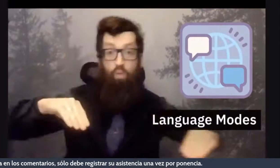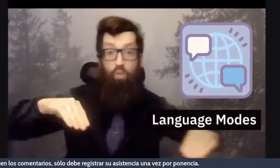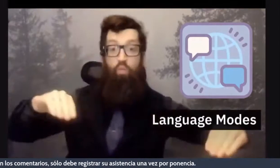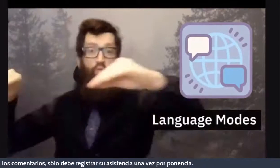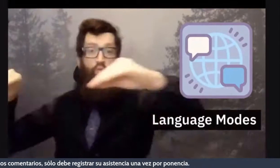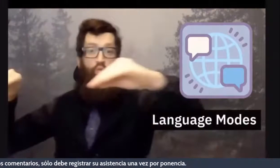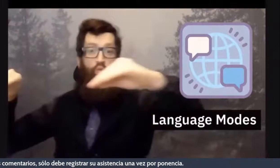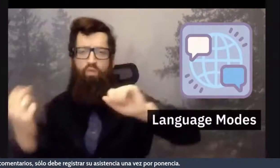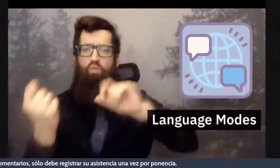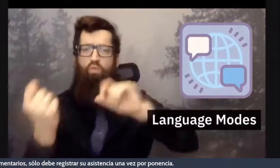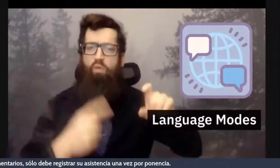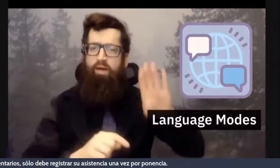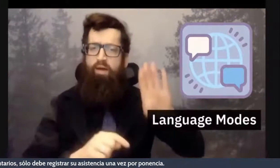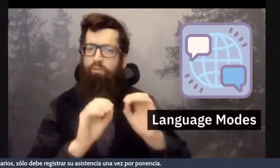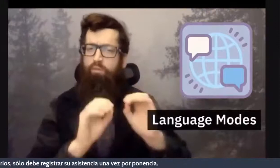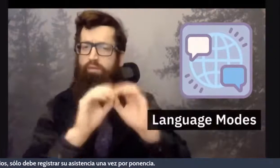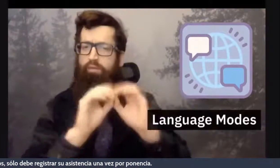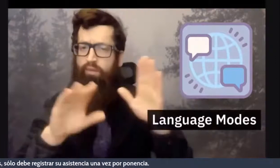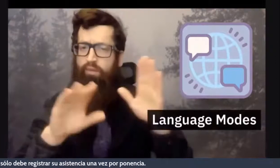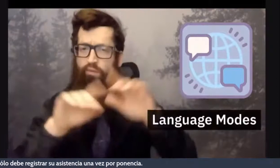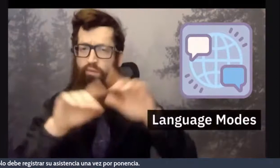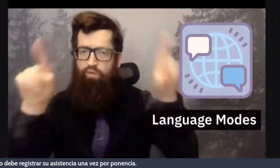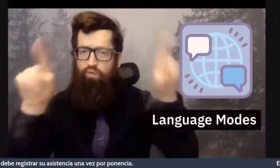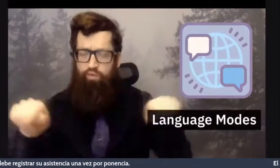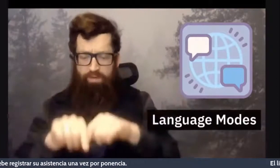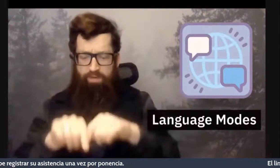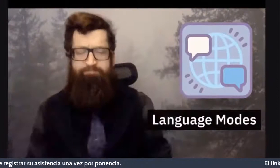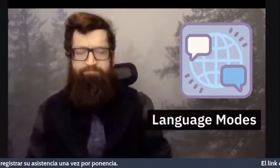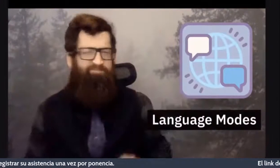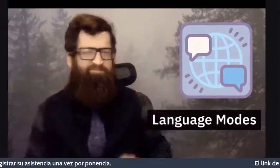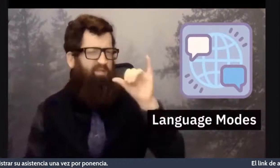señas que se puede ir actuando según sea necesario.